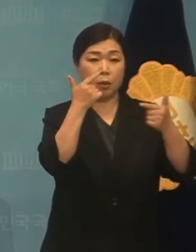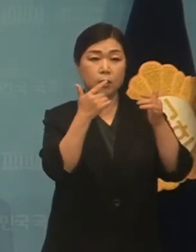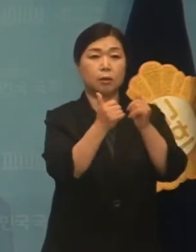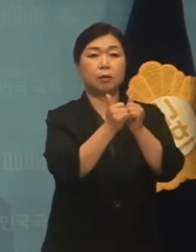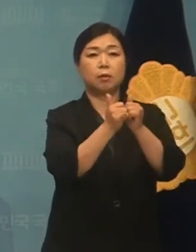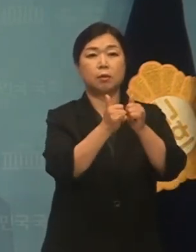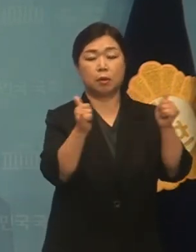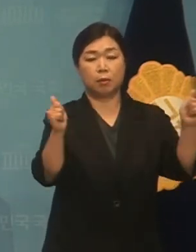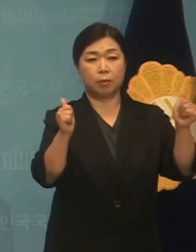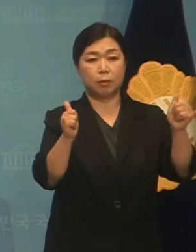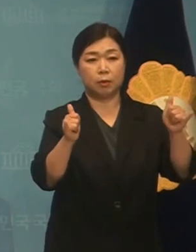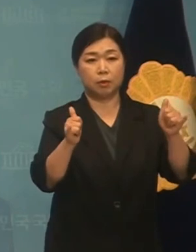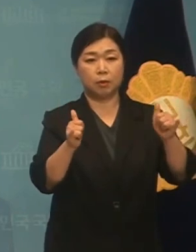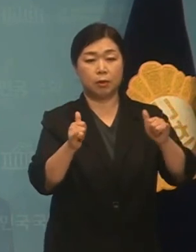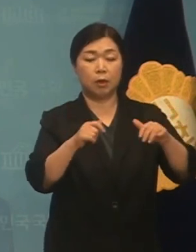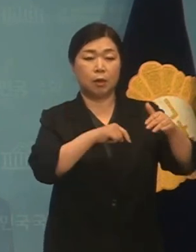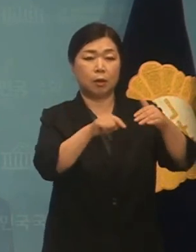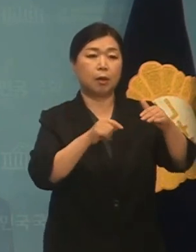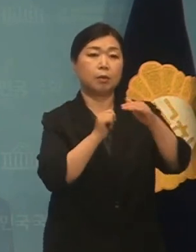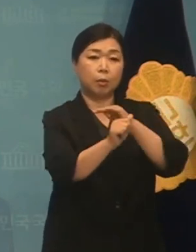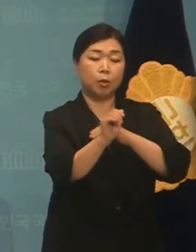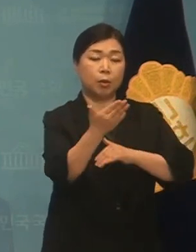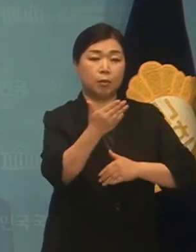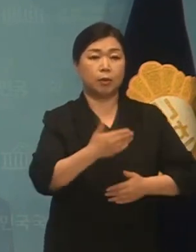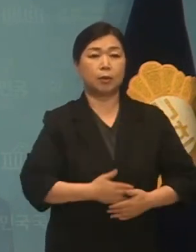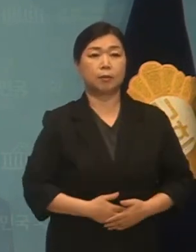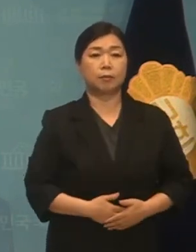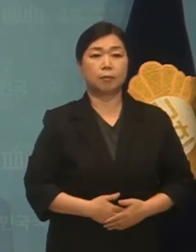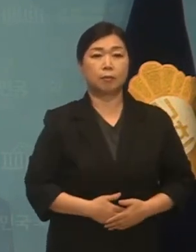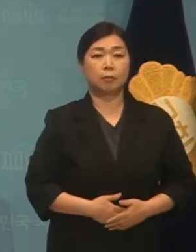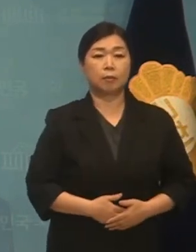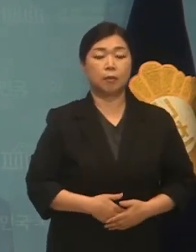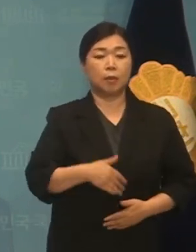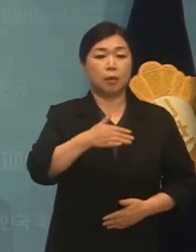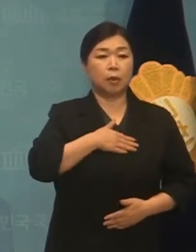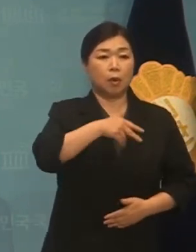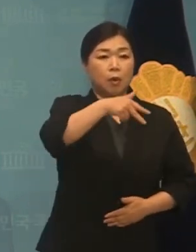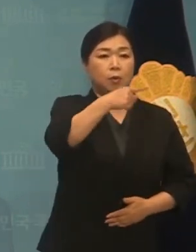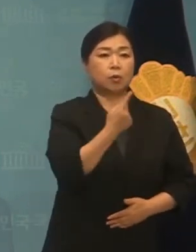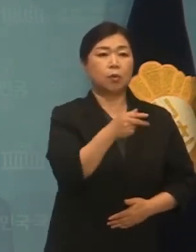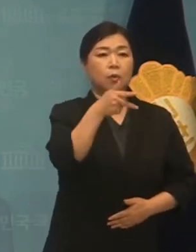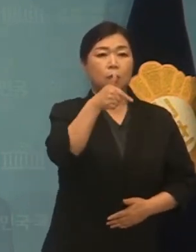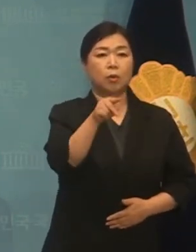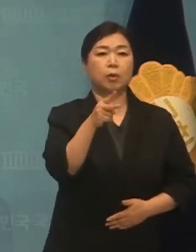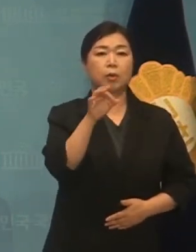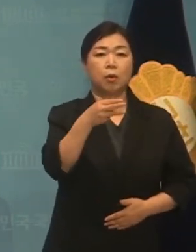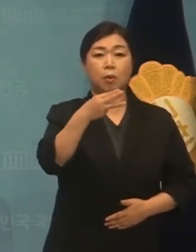사람이 당대표가 되어야 합니다. 저 조경태가 책임자입니다.